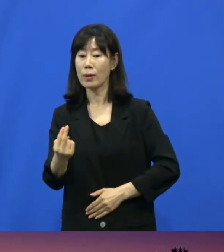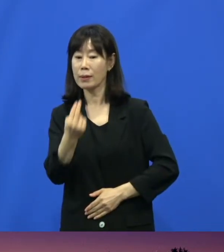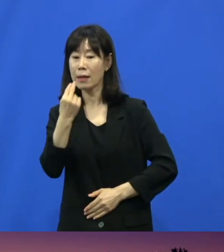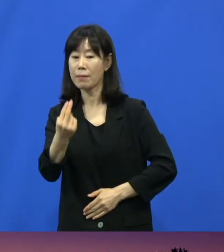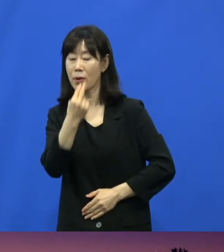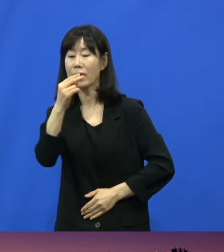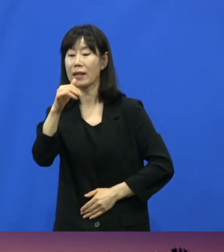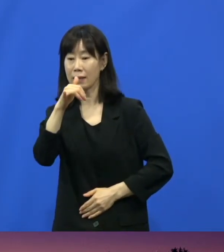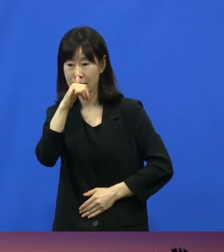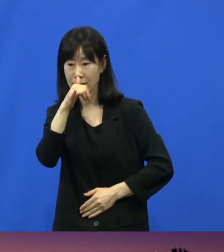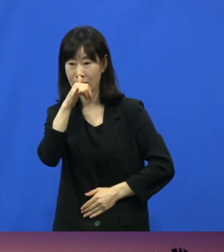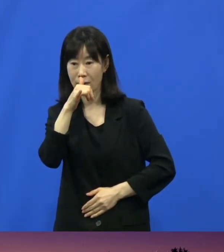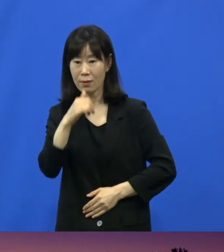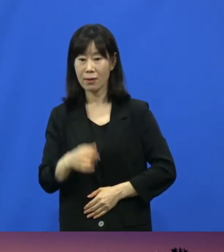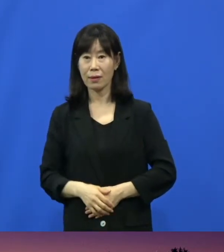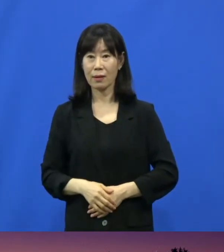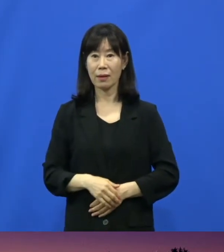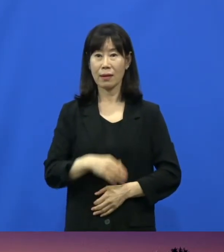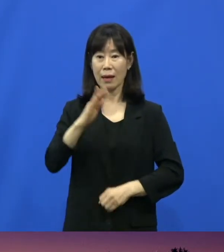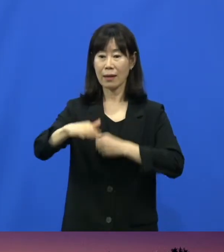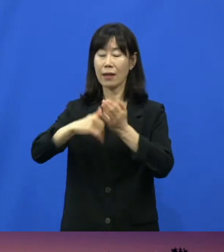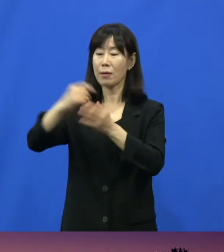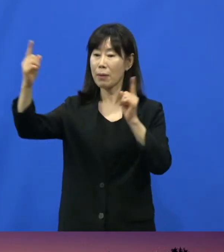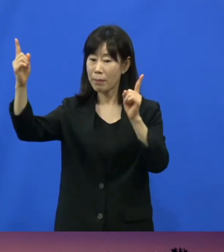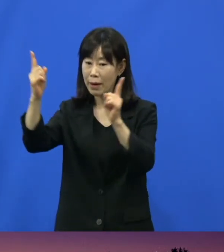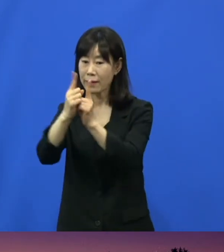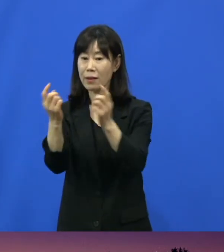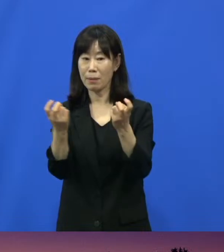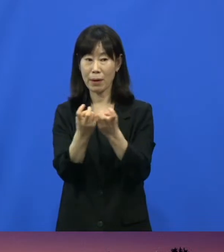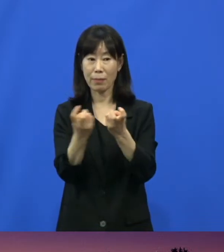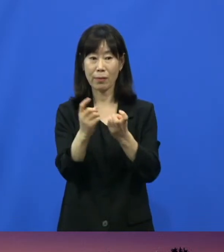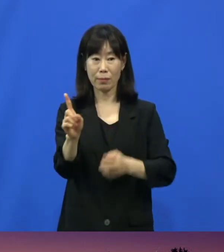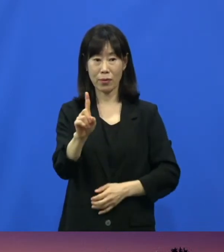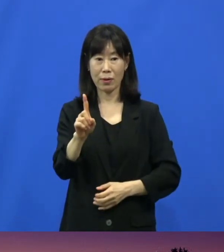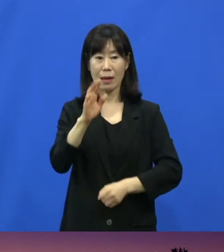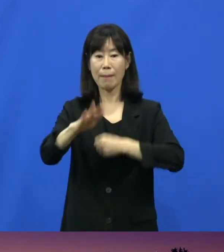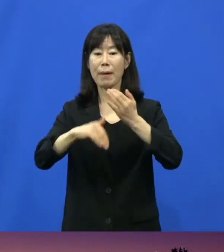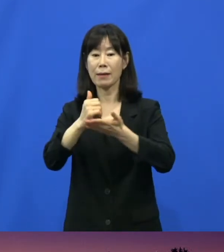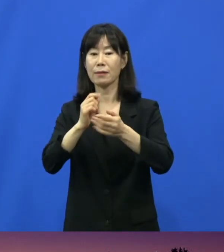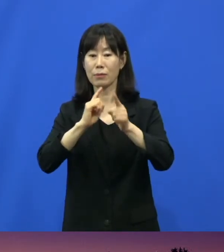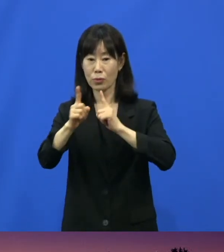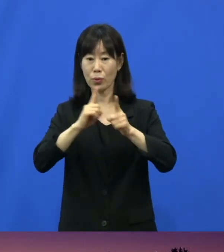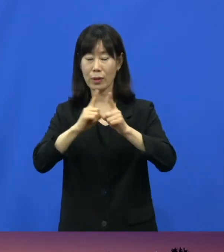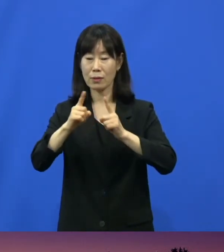여러분 하나님이 우리를 어떻게 만나주시는 겁니까? 말씀을 통해서 만나주시는 겁니다.